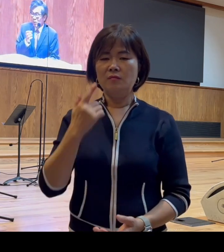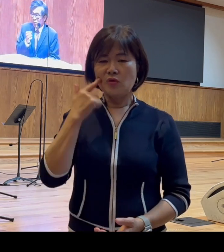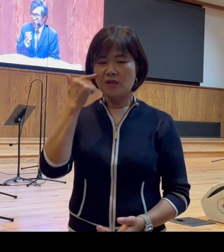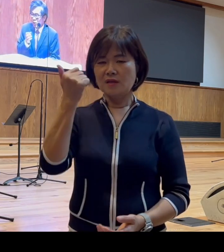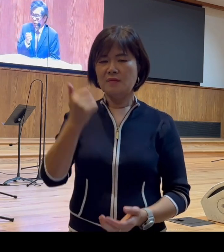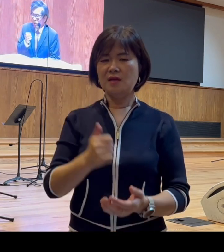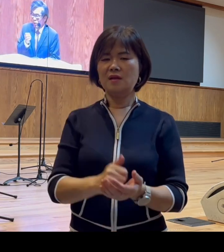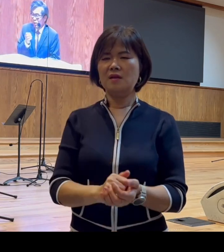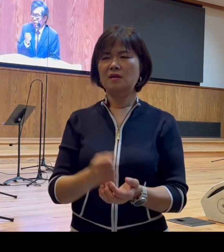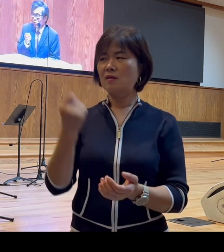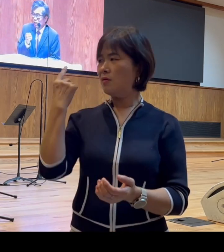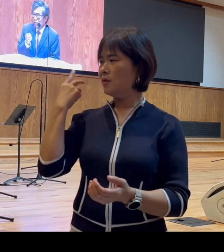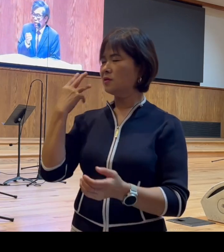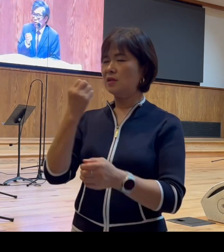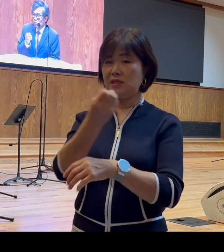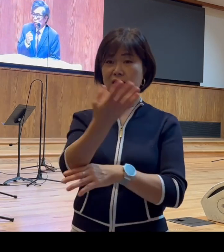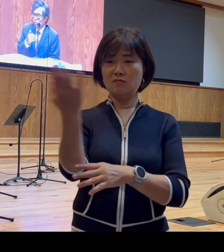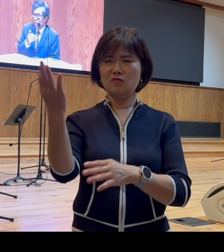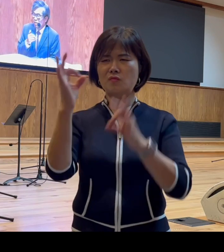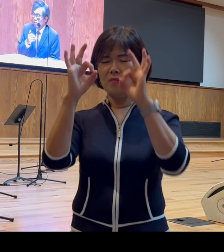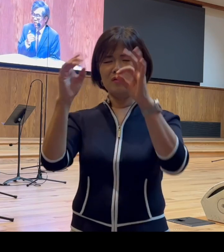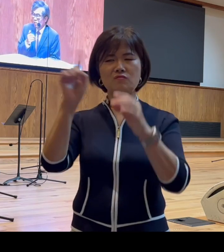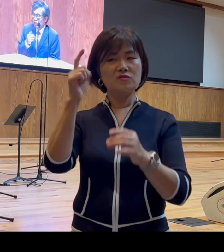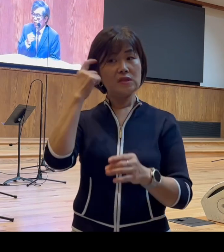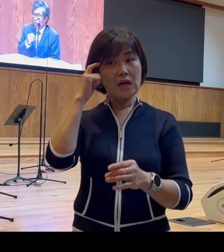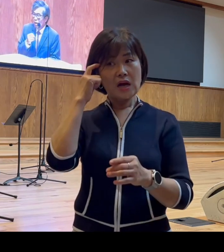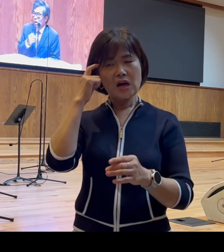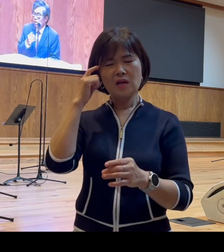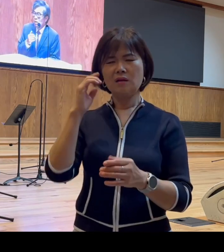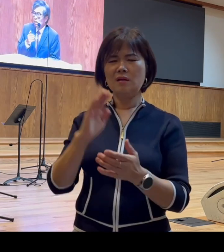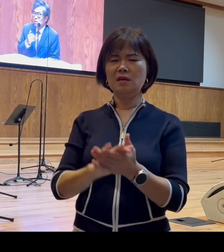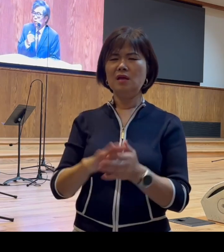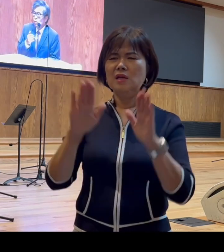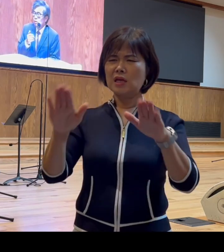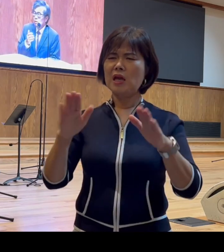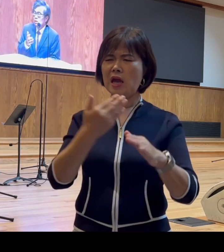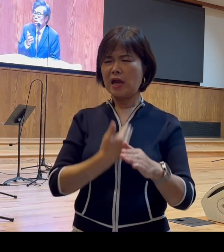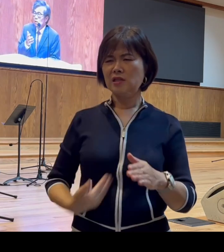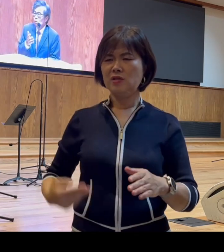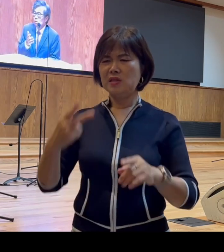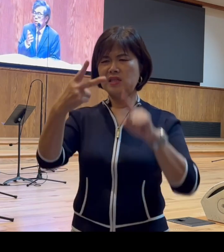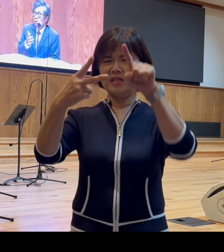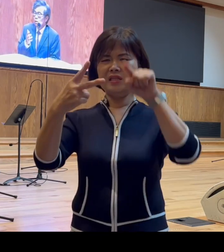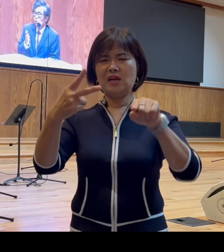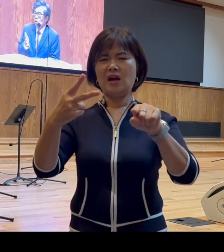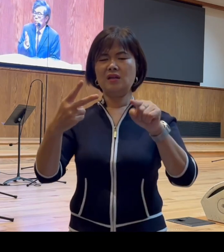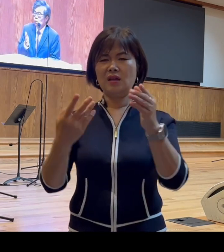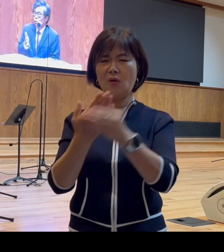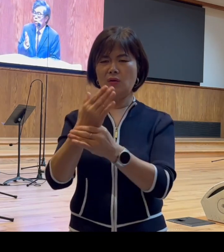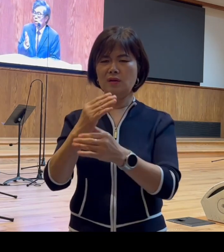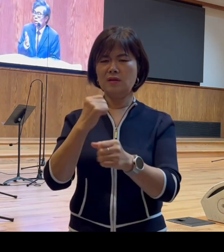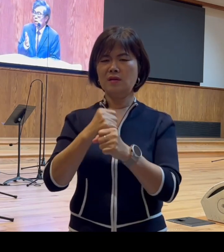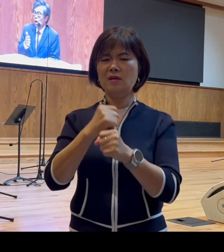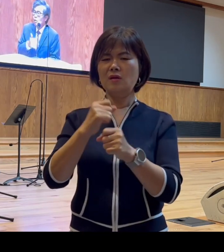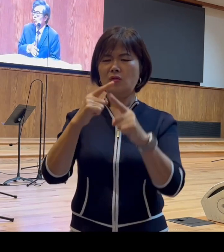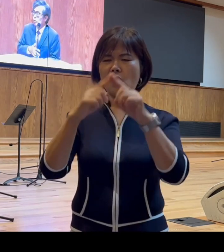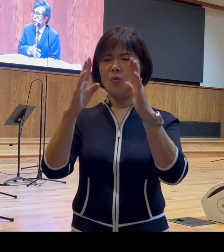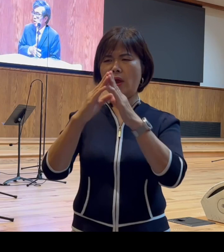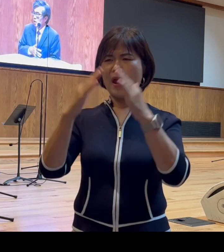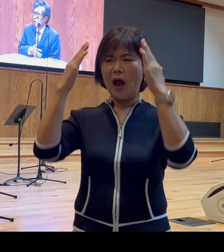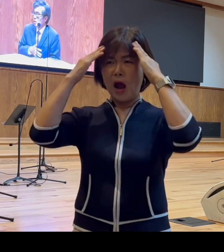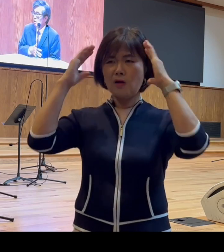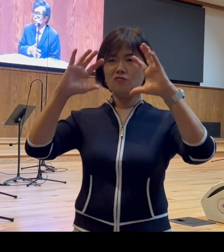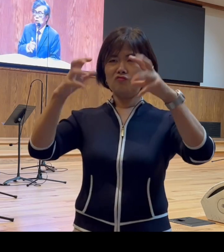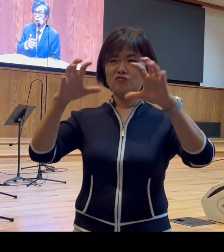제가 얼마 전에 신문 기사를 읽으면서 무슨 생각을 했냐면, 이게 사도행전 2장에 나오는 1세기 예루살렘 교회의